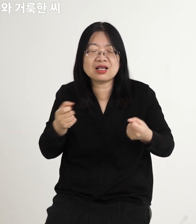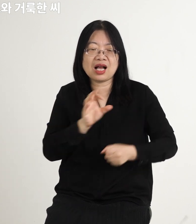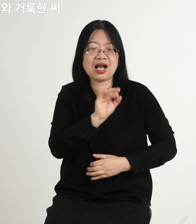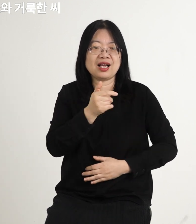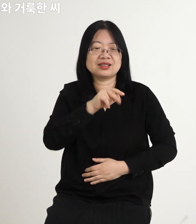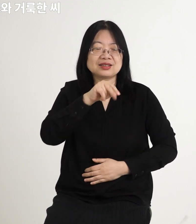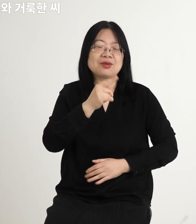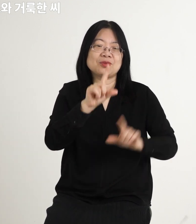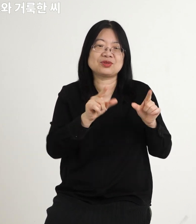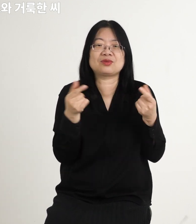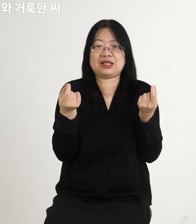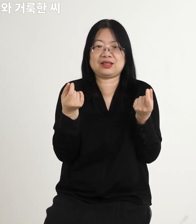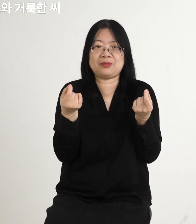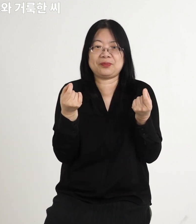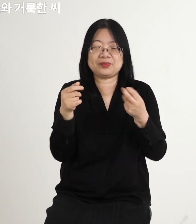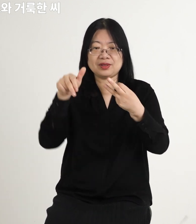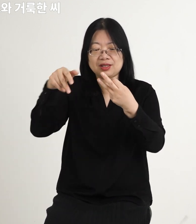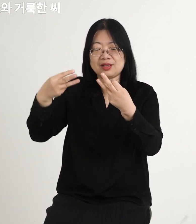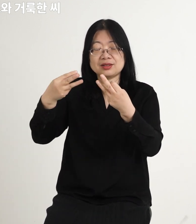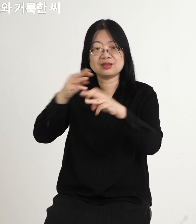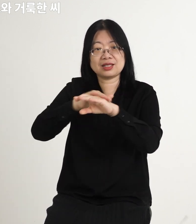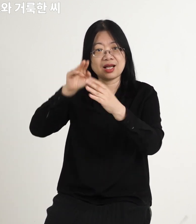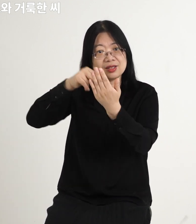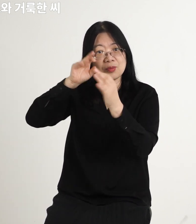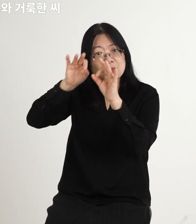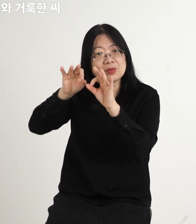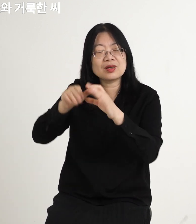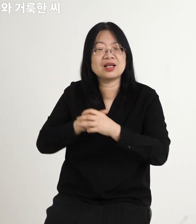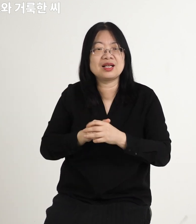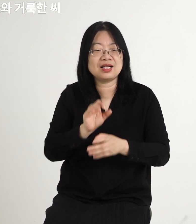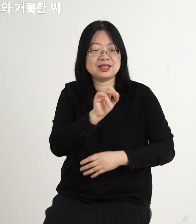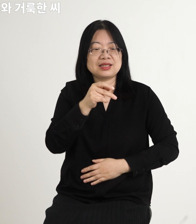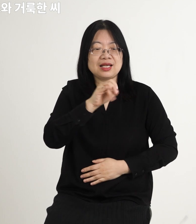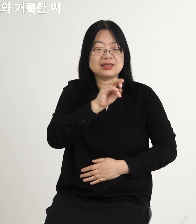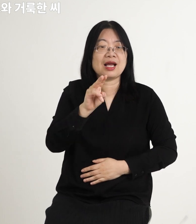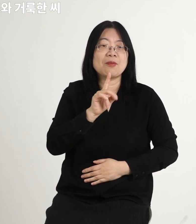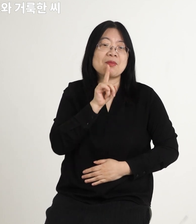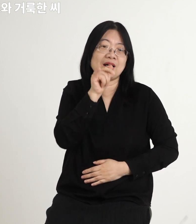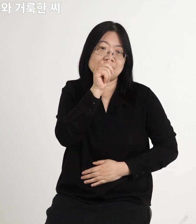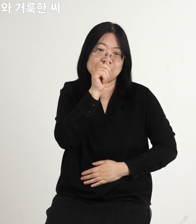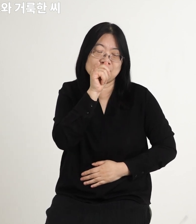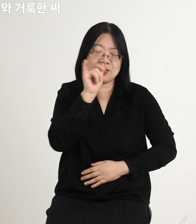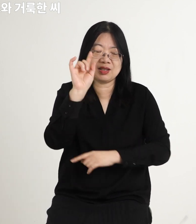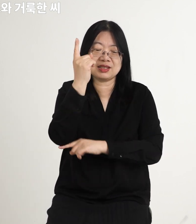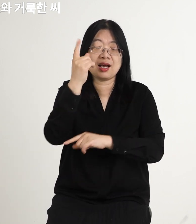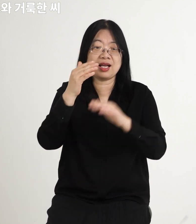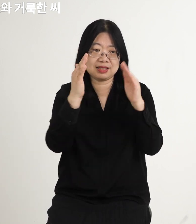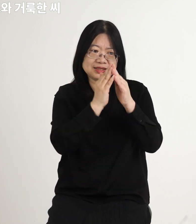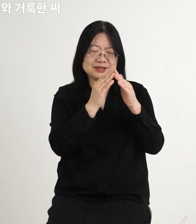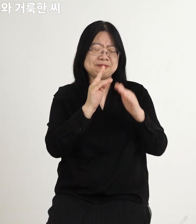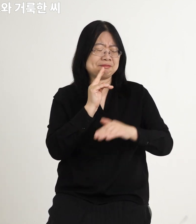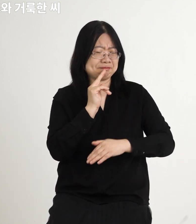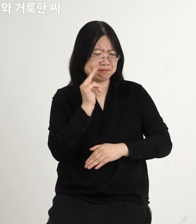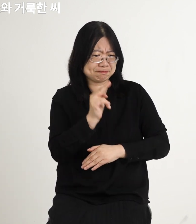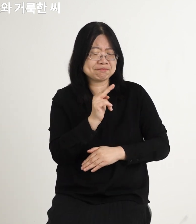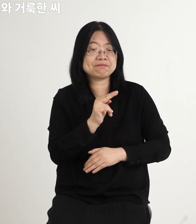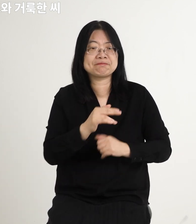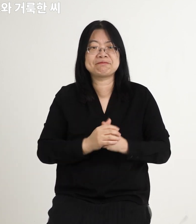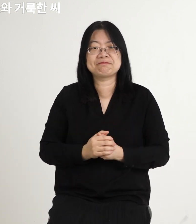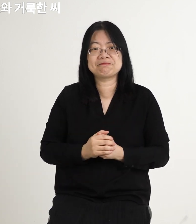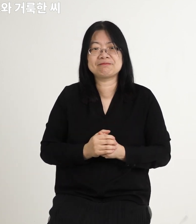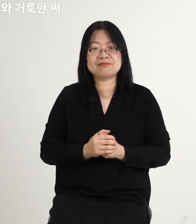그러자 13절 잘 보세요. 이사야가 이르되 다윗의 집이여. 자,